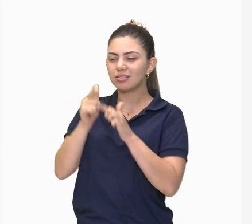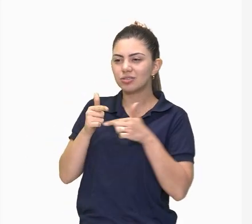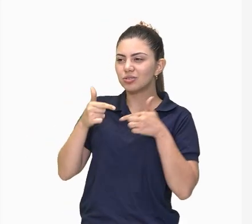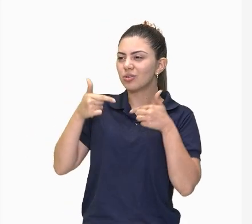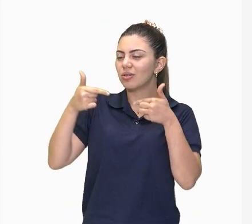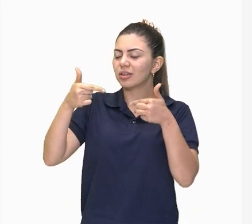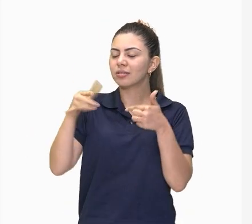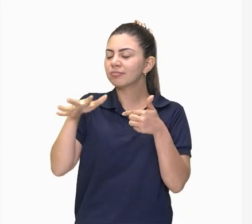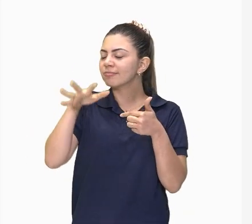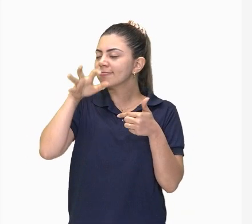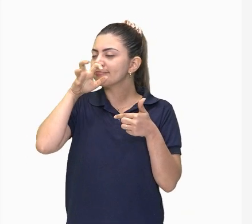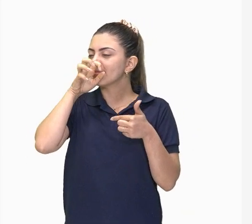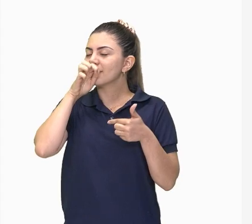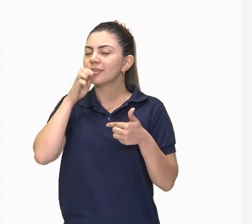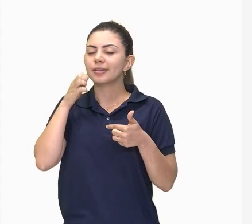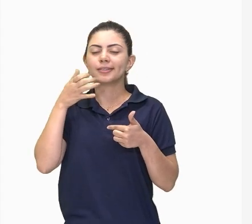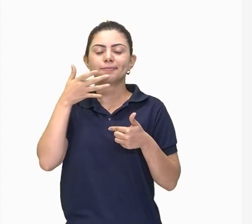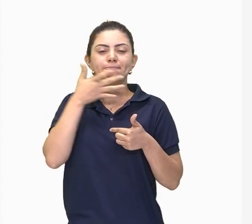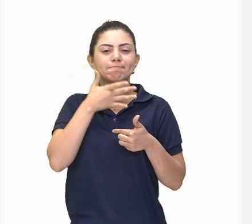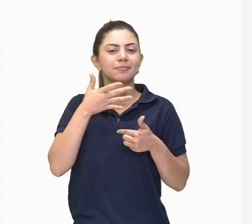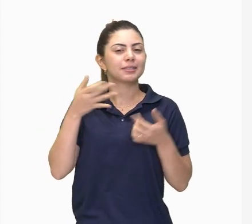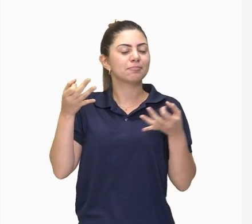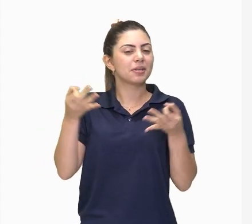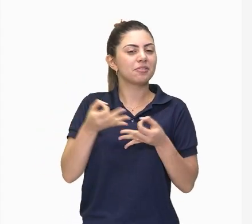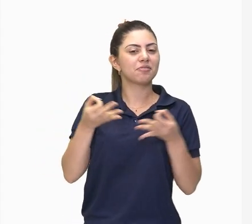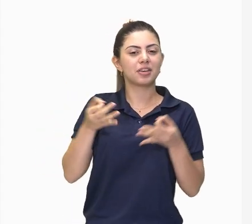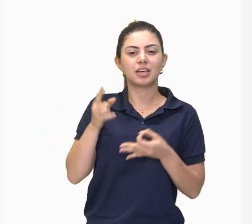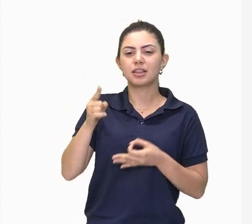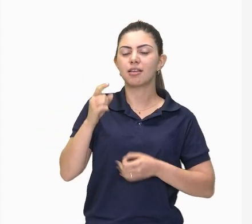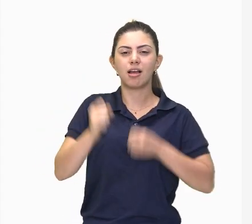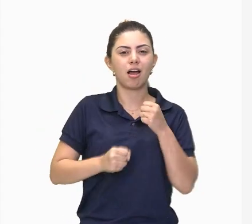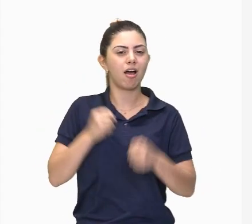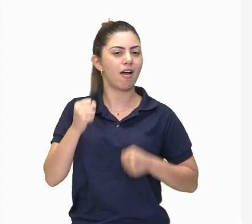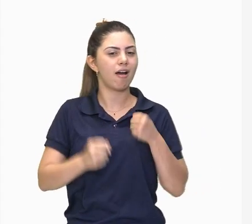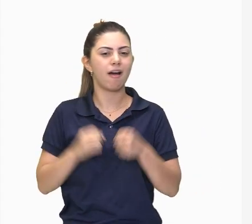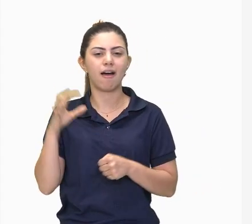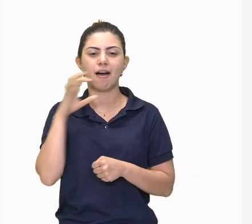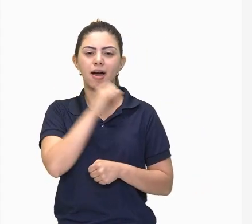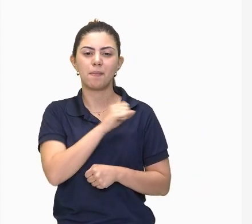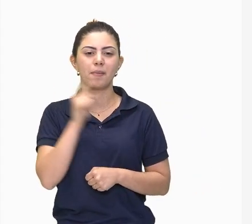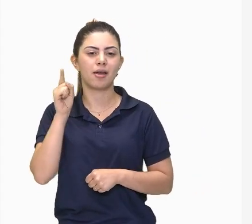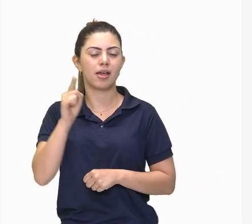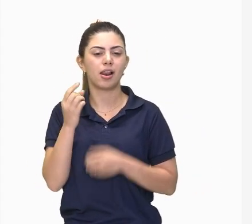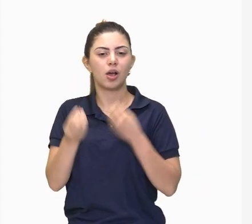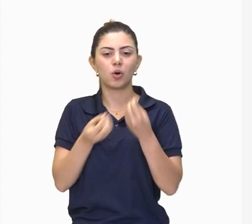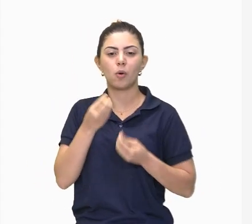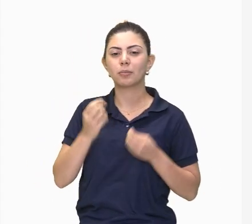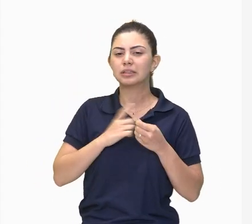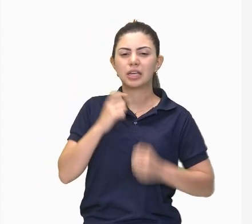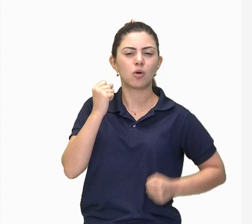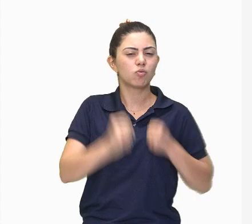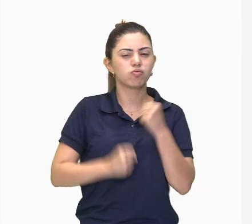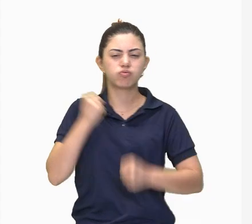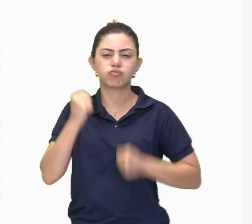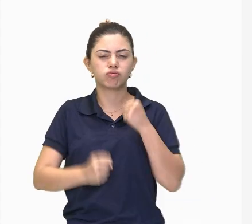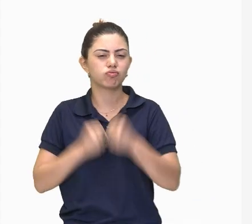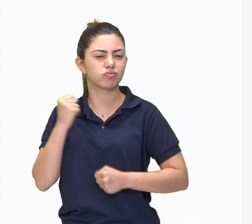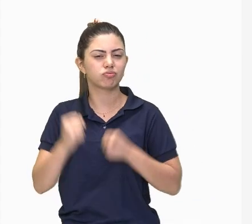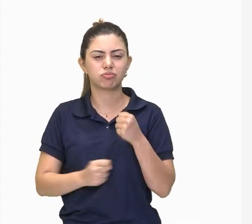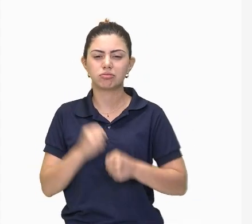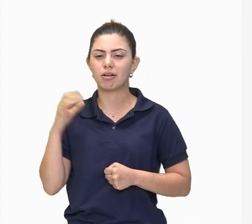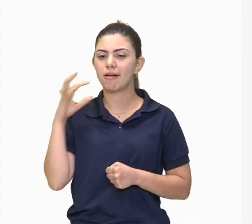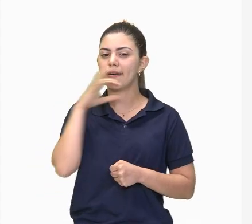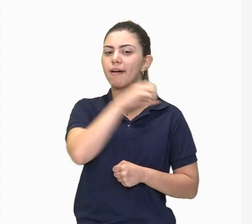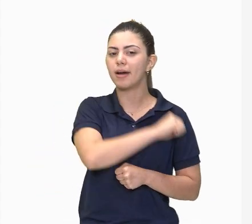hálito perfumado. Mais rápida que a ema selvagem, a morena virgem corria o sertão e as matas do